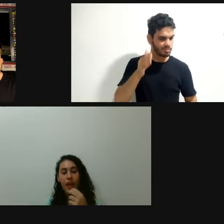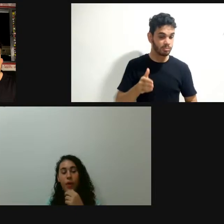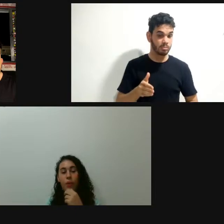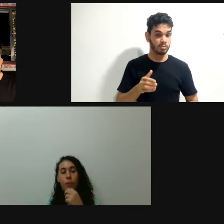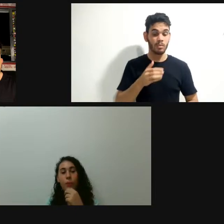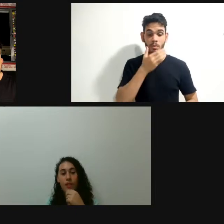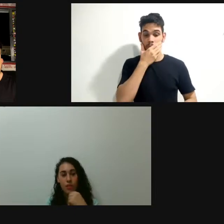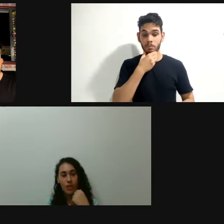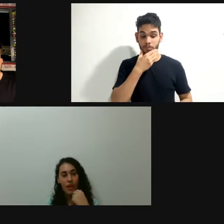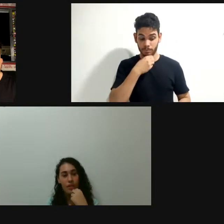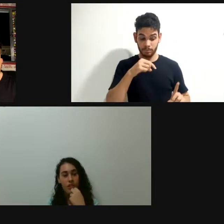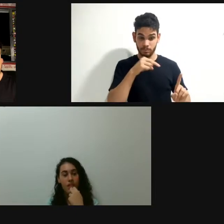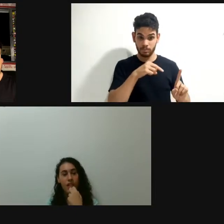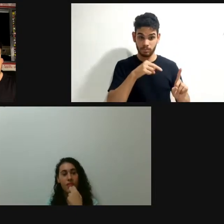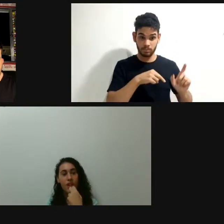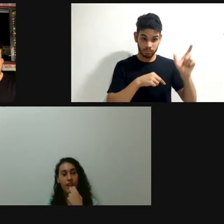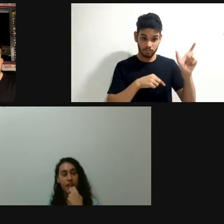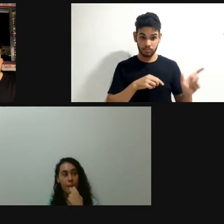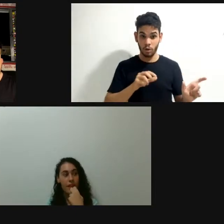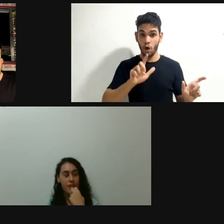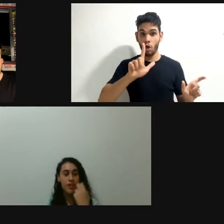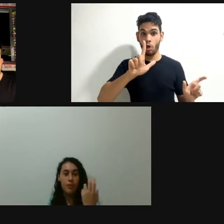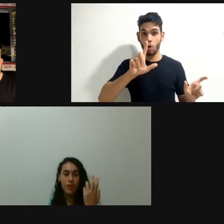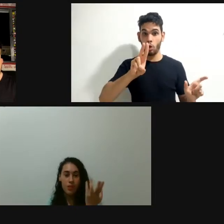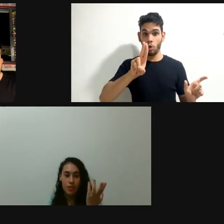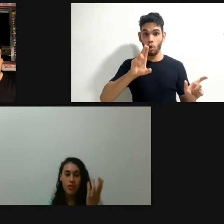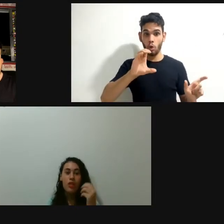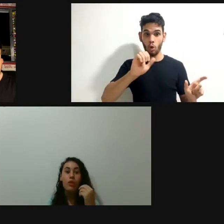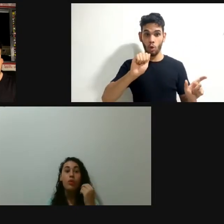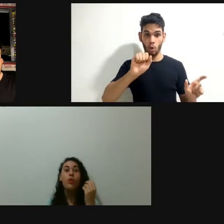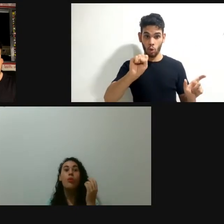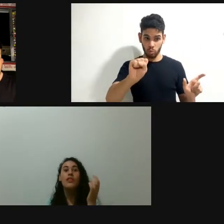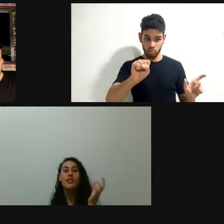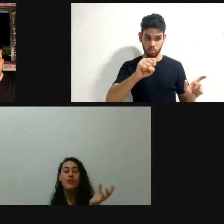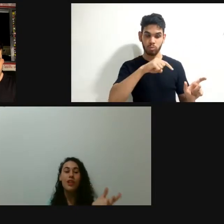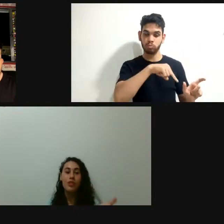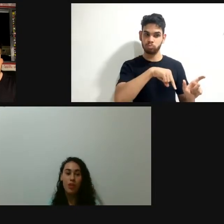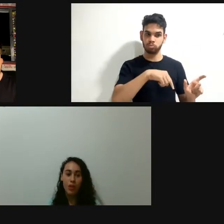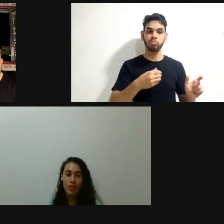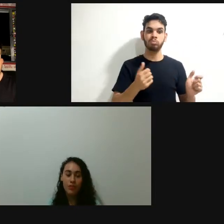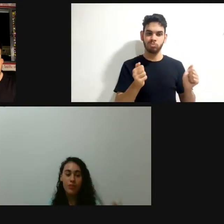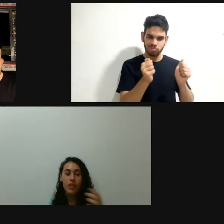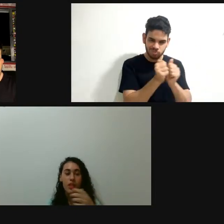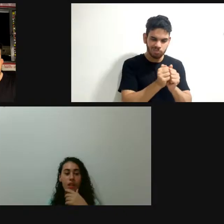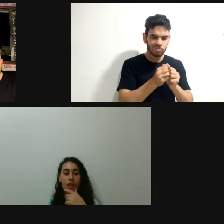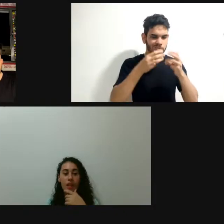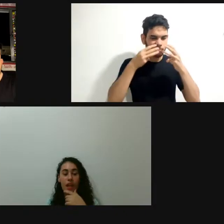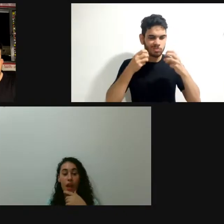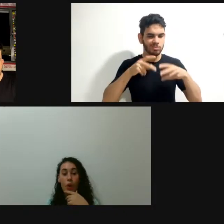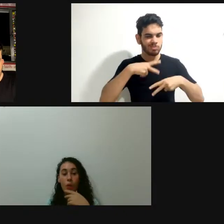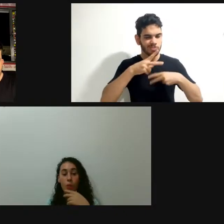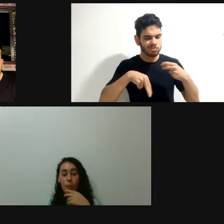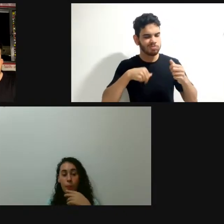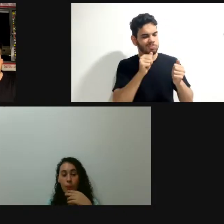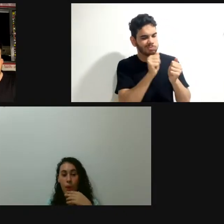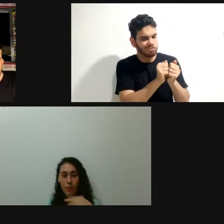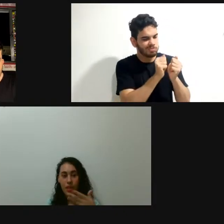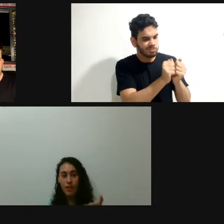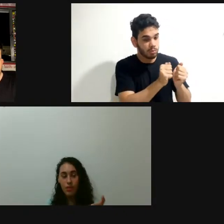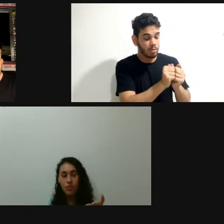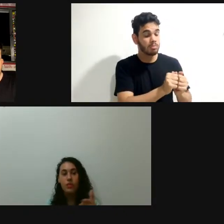Lucas. É um personagem que ele vai estar presente bastante no comecinho da história, que é